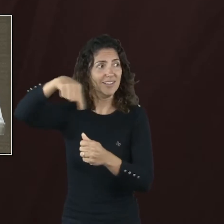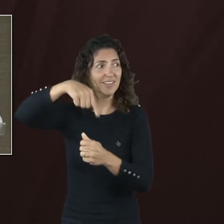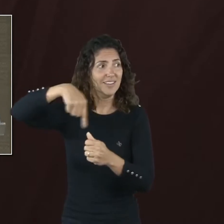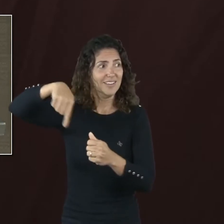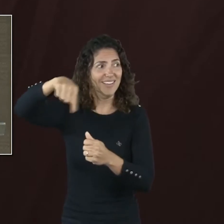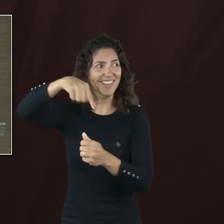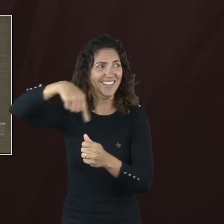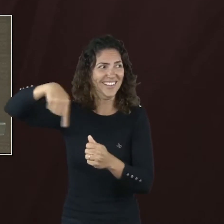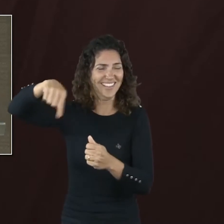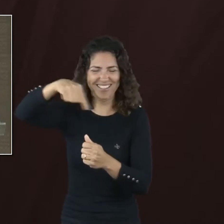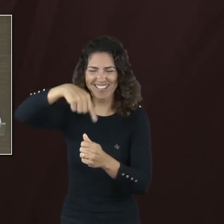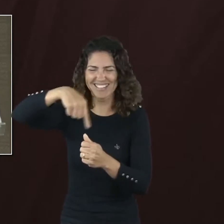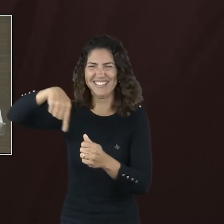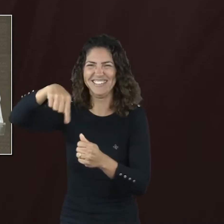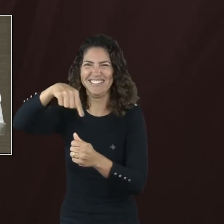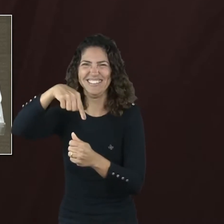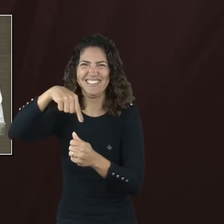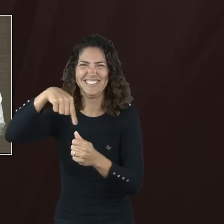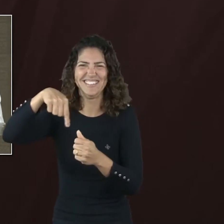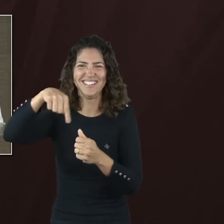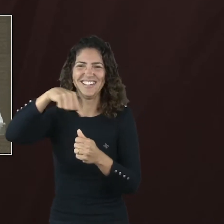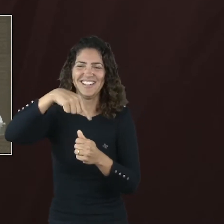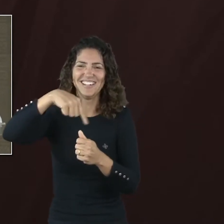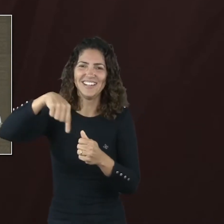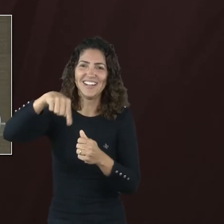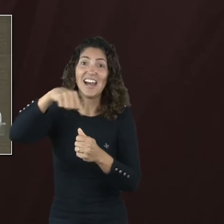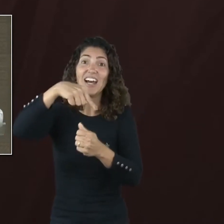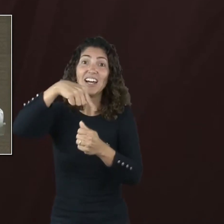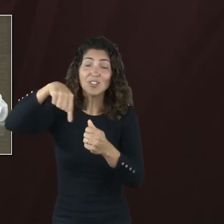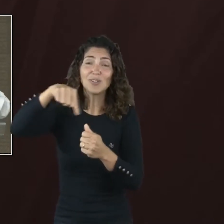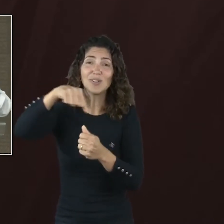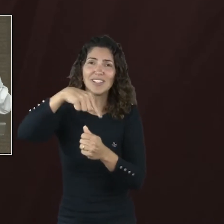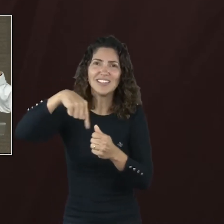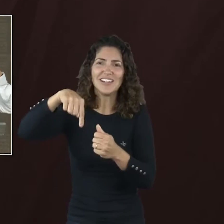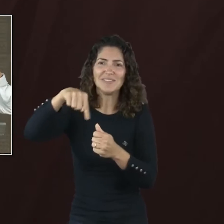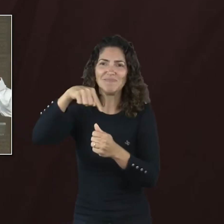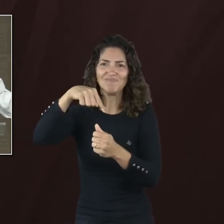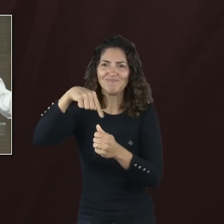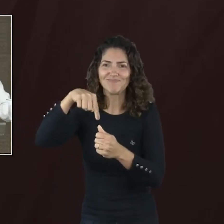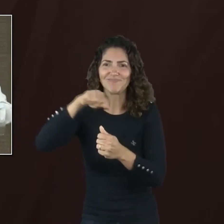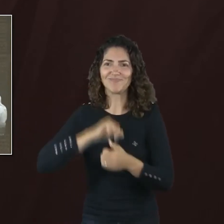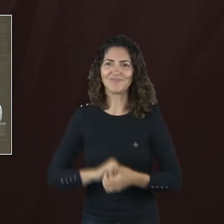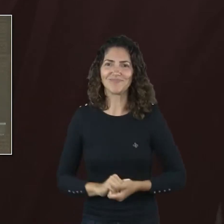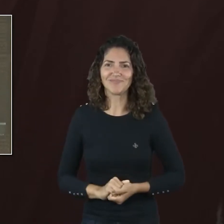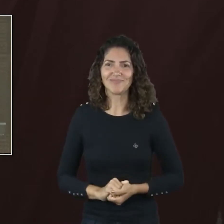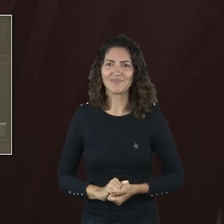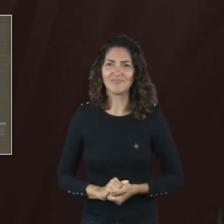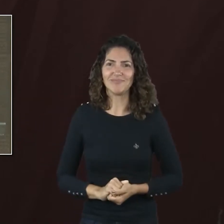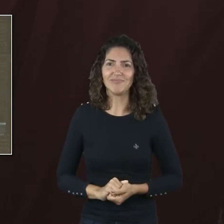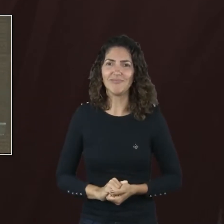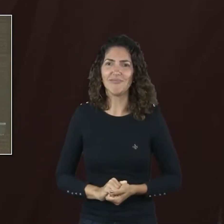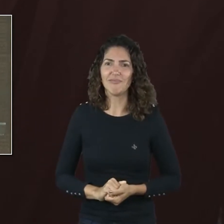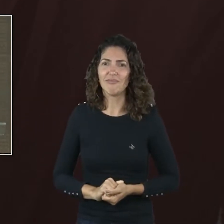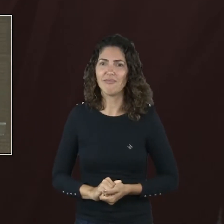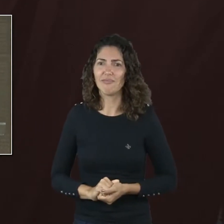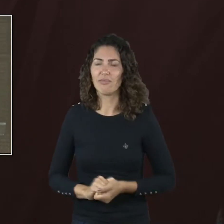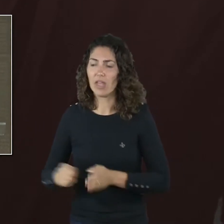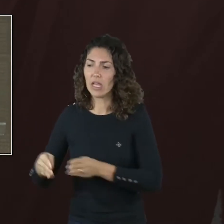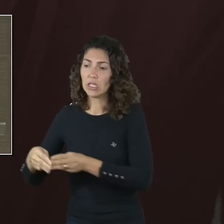a partir de Antioquia da Pisídia, irmãos, o Espírito Santo que estava no